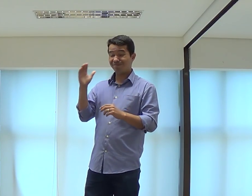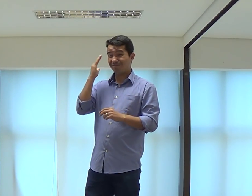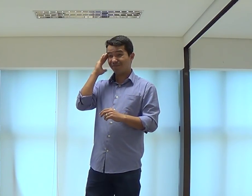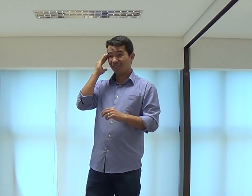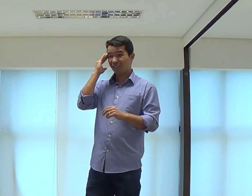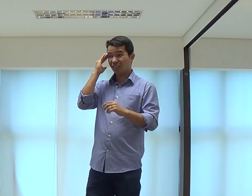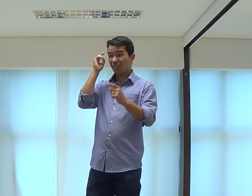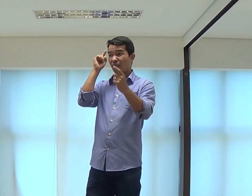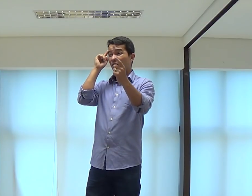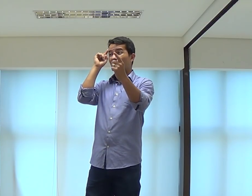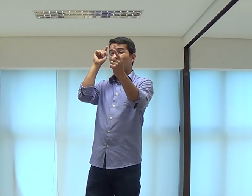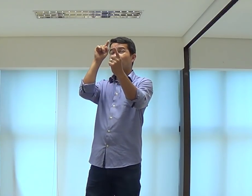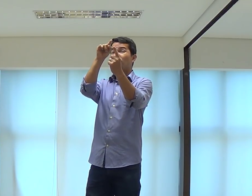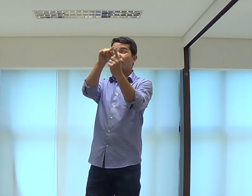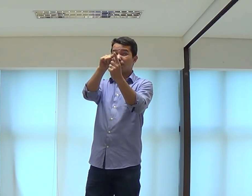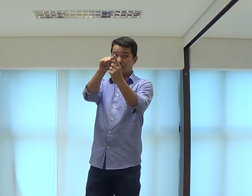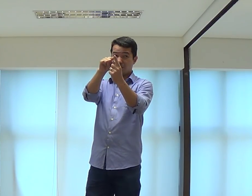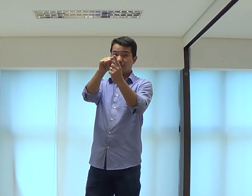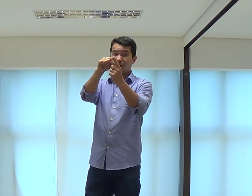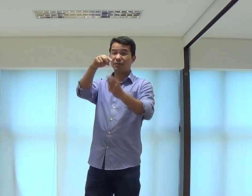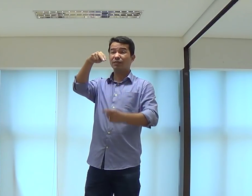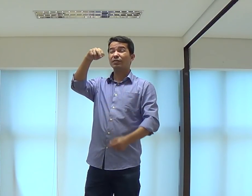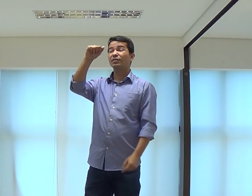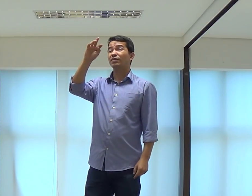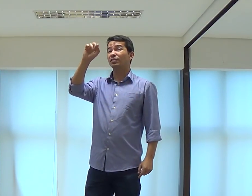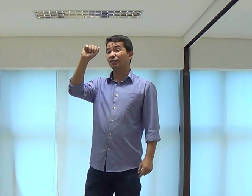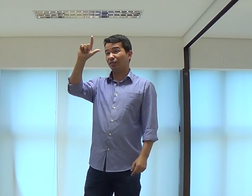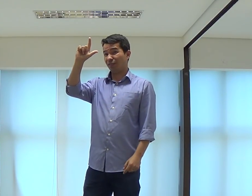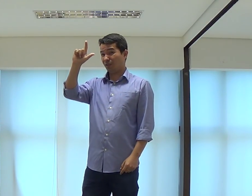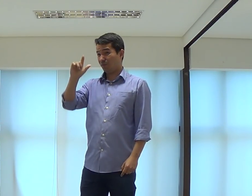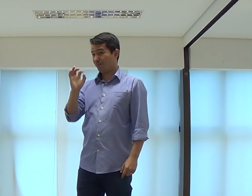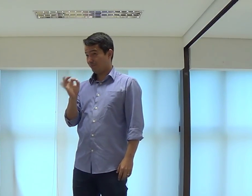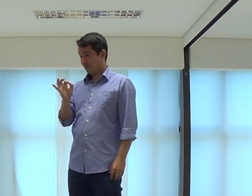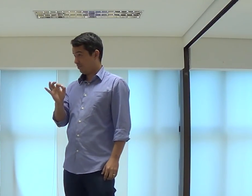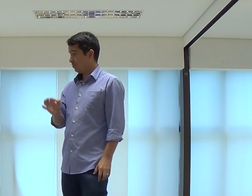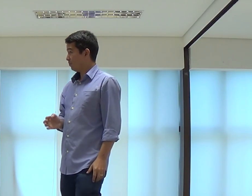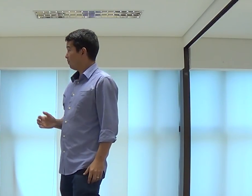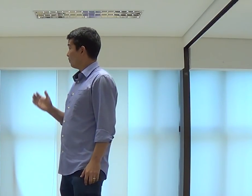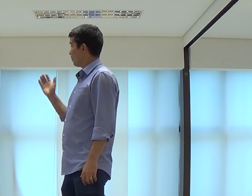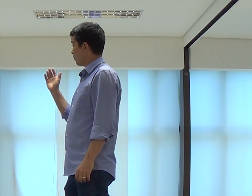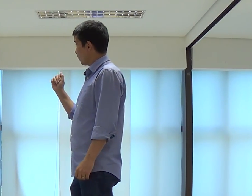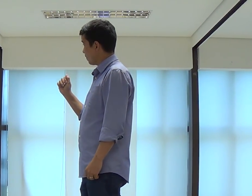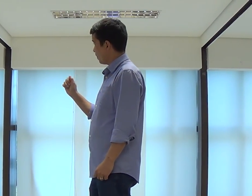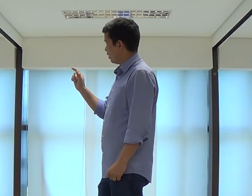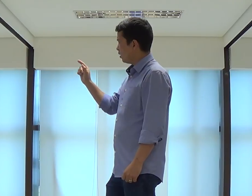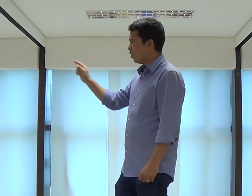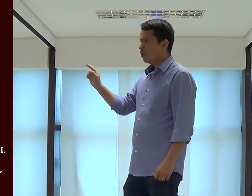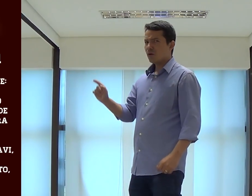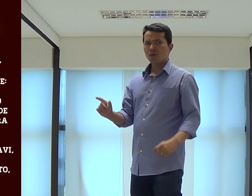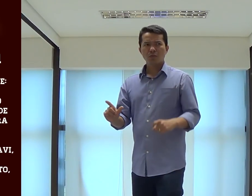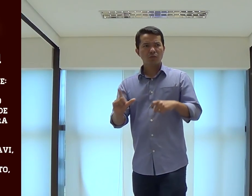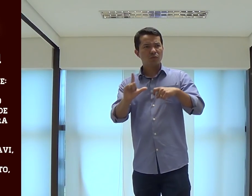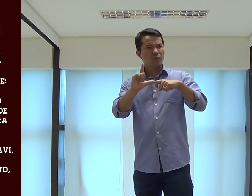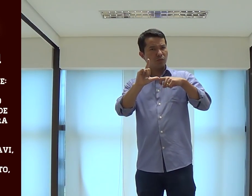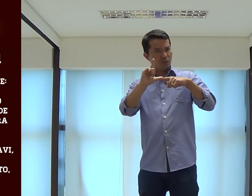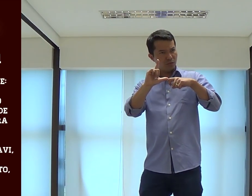ver agora e a gente vai entender o real propósito do Natal, tá bom? Vamos ver ali. Então,